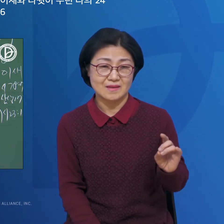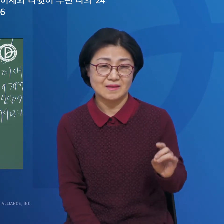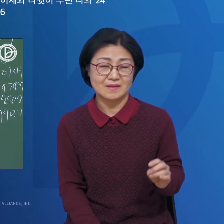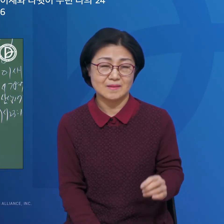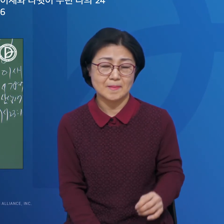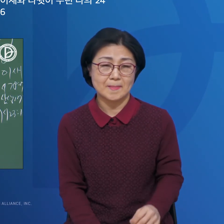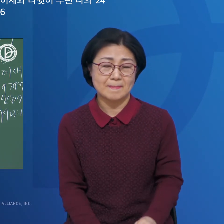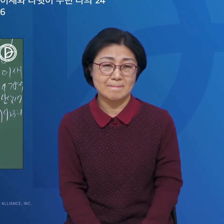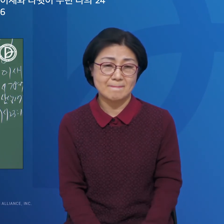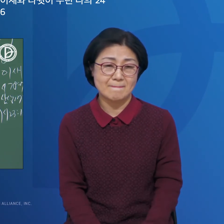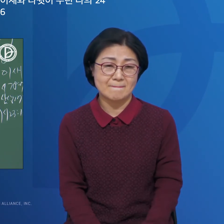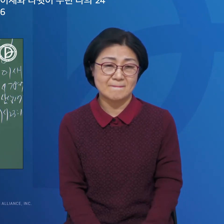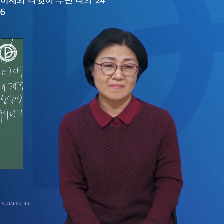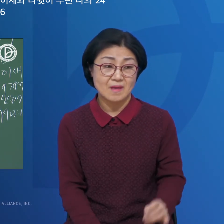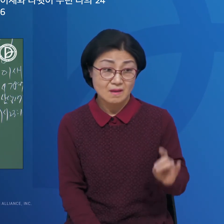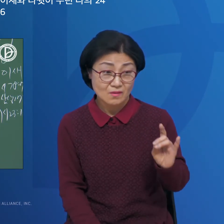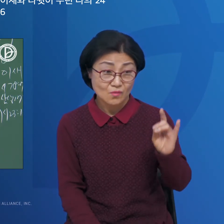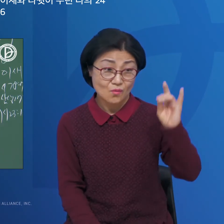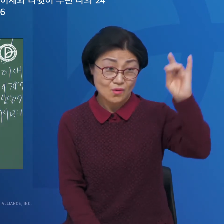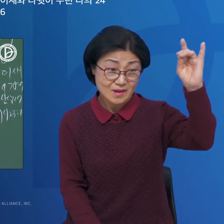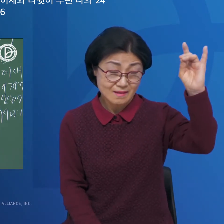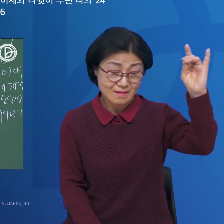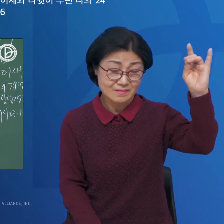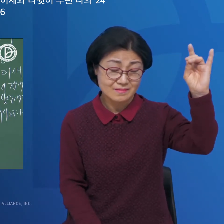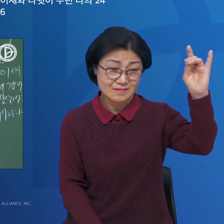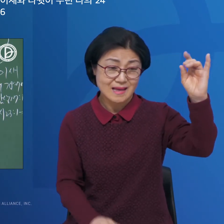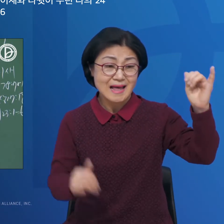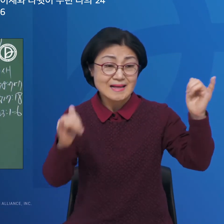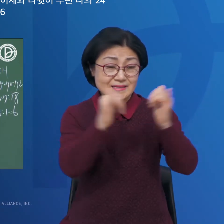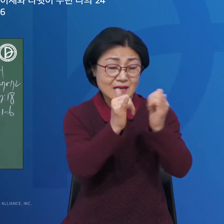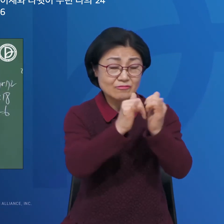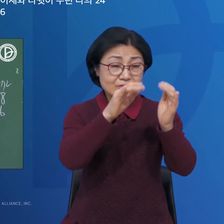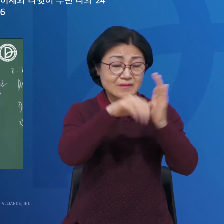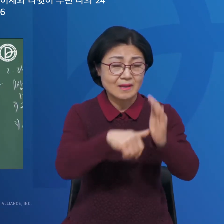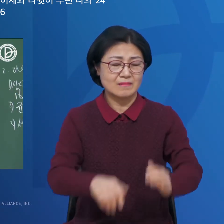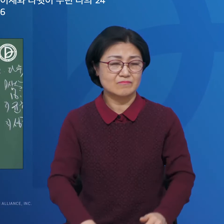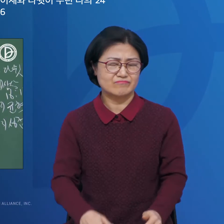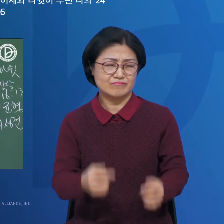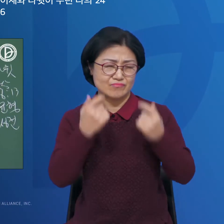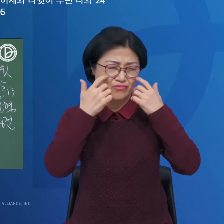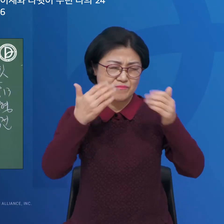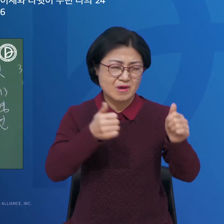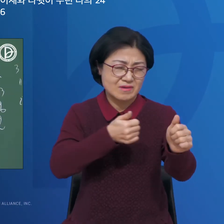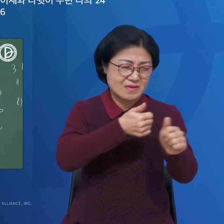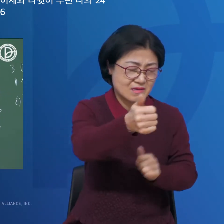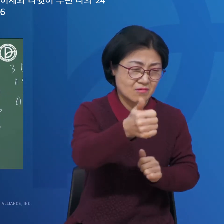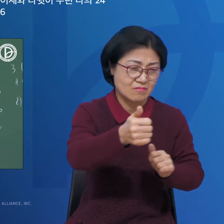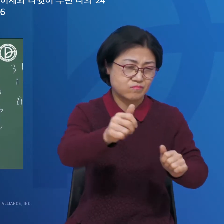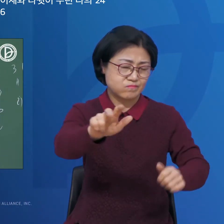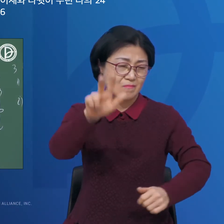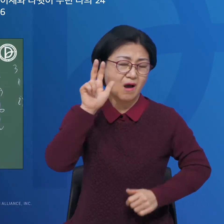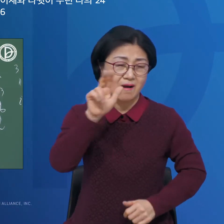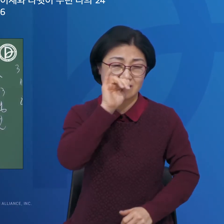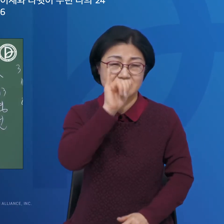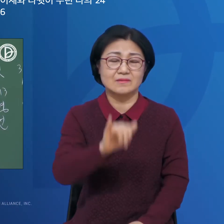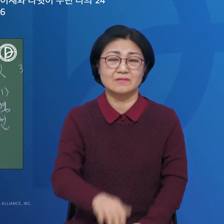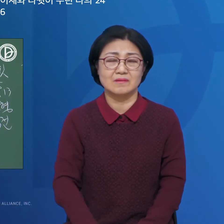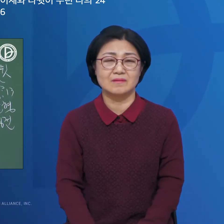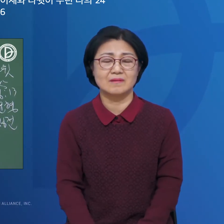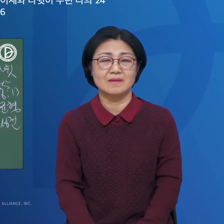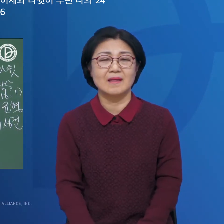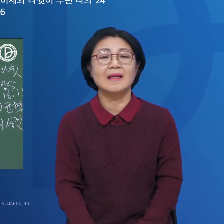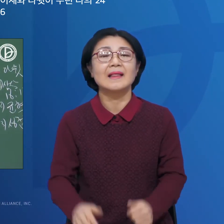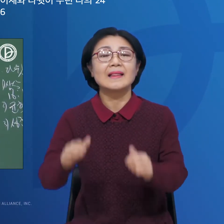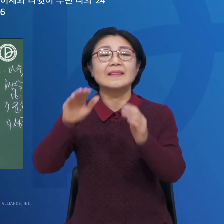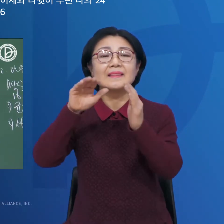싸우겠다 이기겠다고 얘기했잖아요. And even when he went to fight, he said, I will fight and overcome him. 왕이 너무 놀라서 도대체 네가 누구냐?